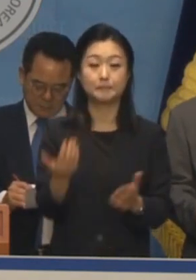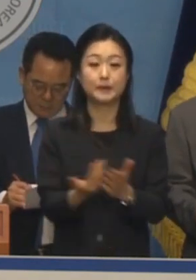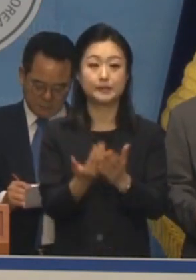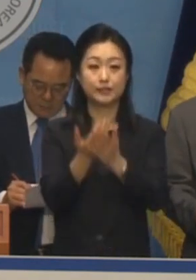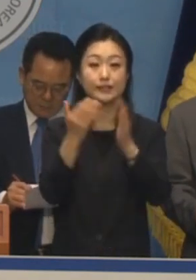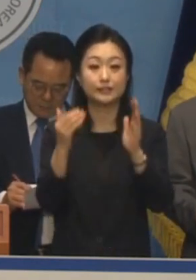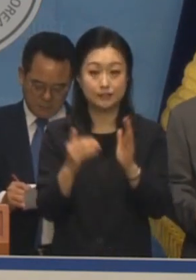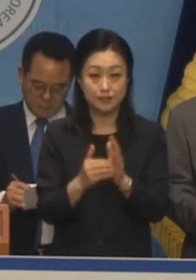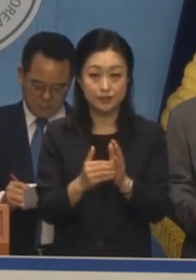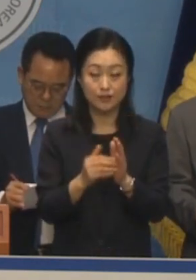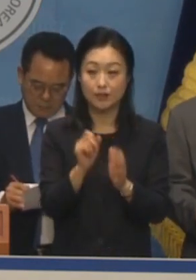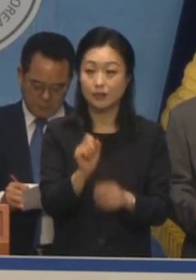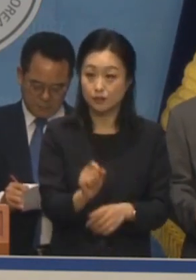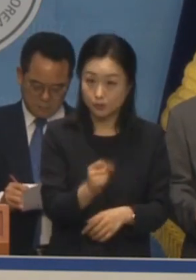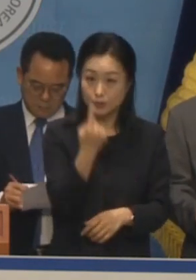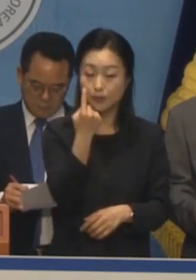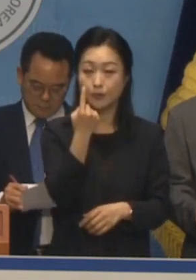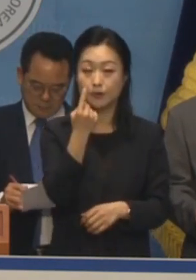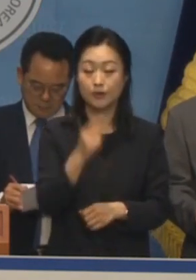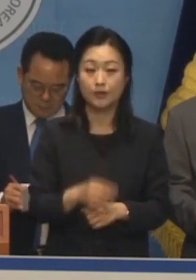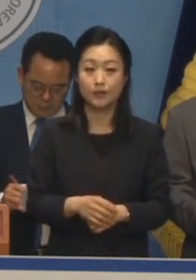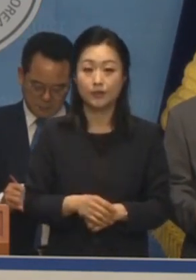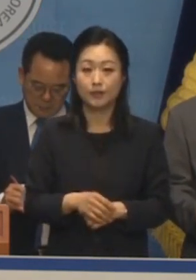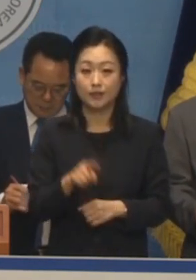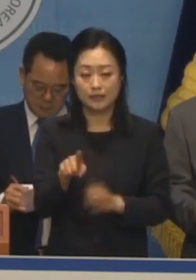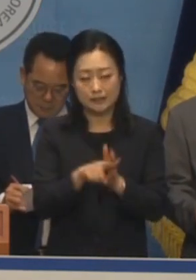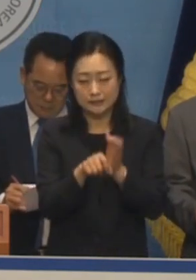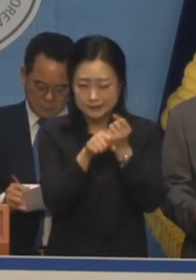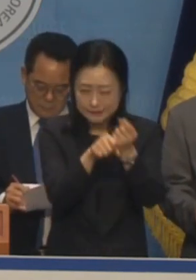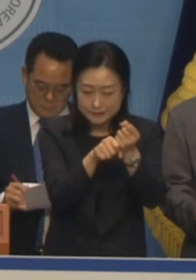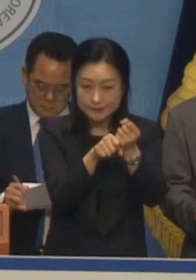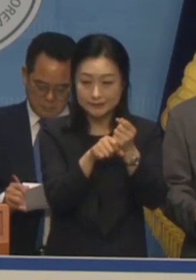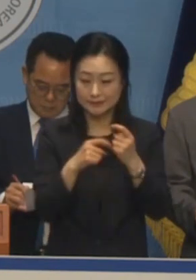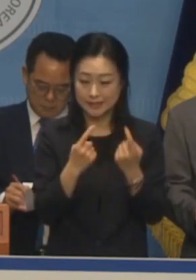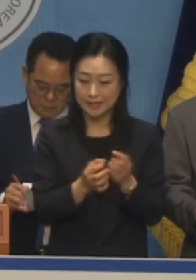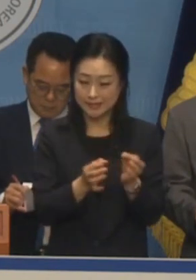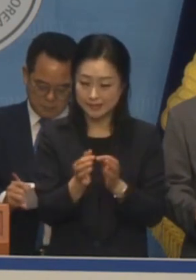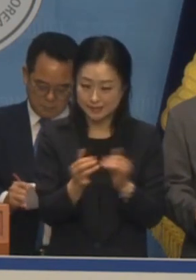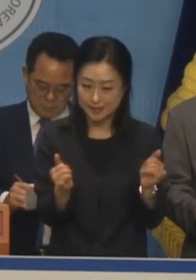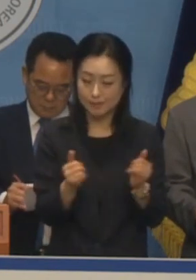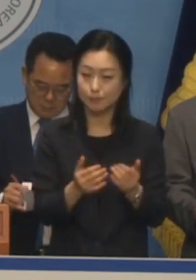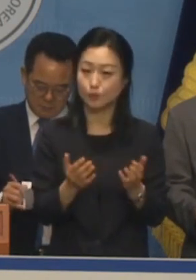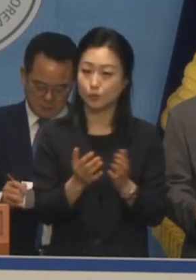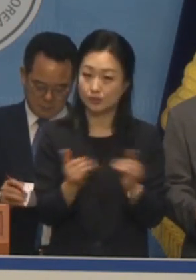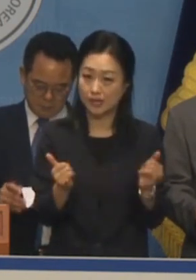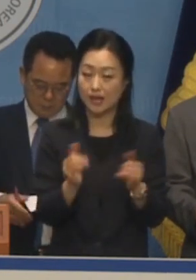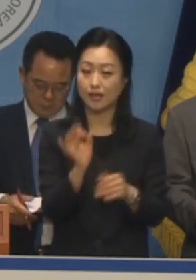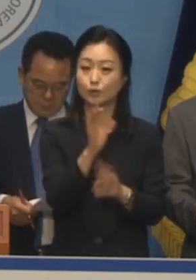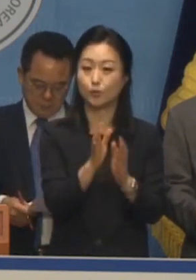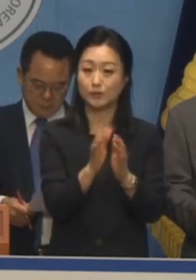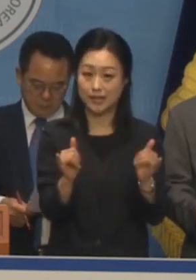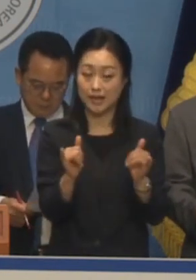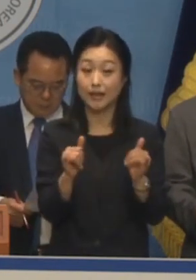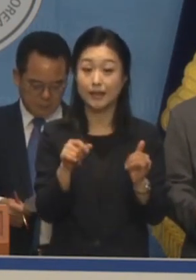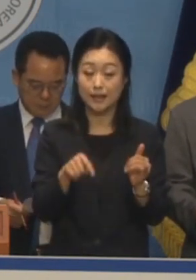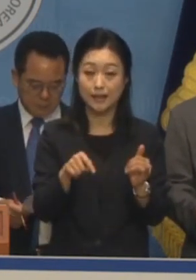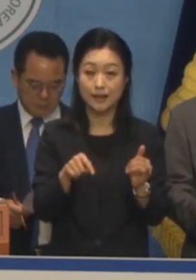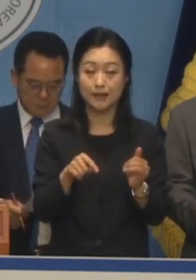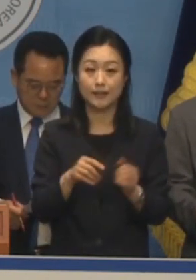했고 이에 따라 플랫폼의 의존도가 높은 자영업자, 노동자, 소비자에 대한